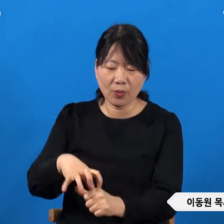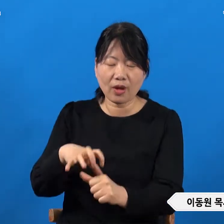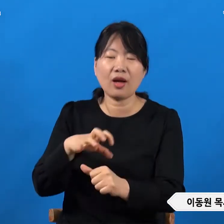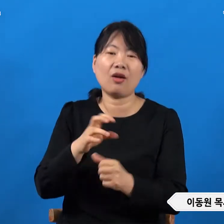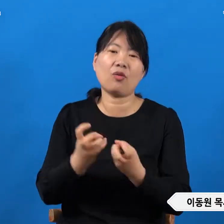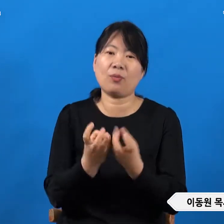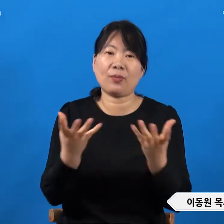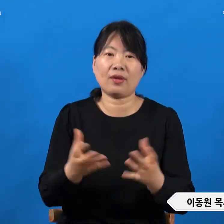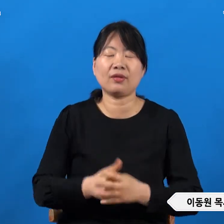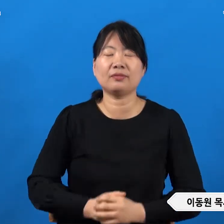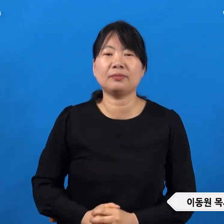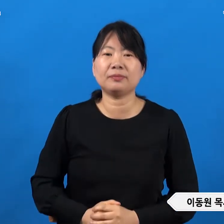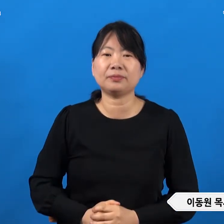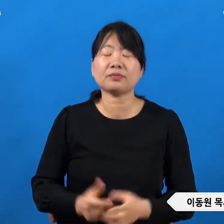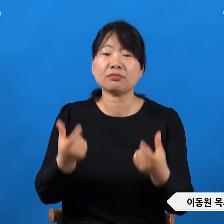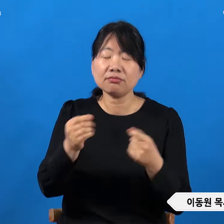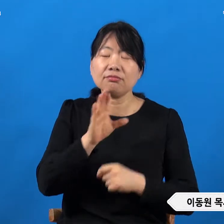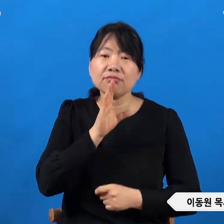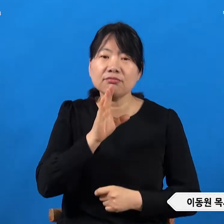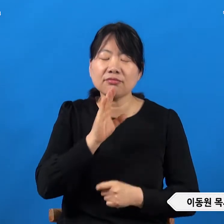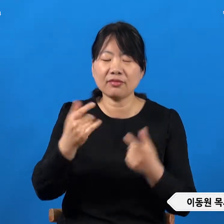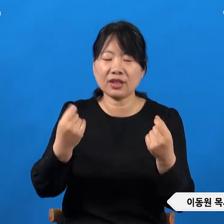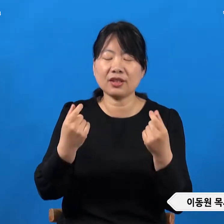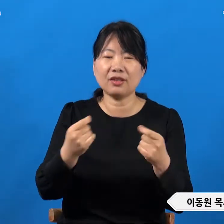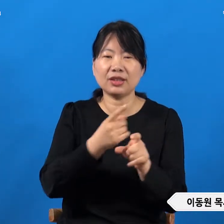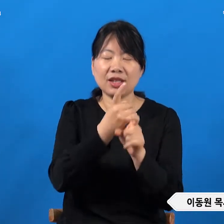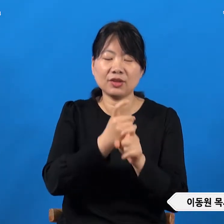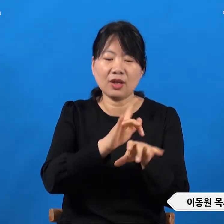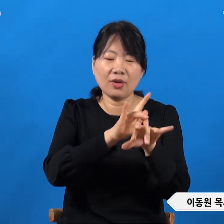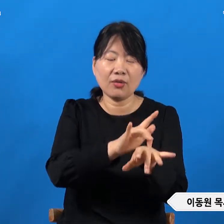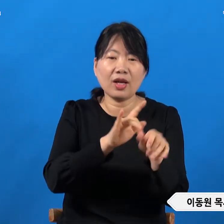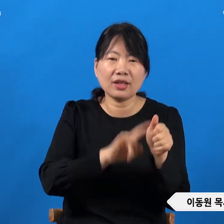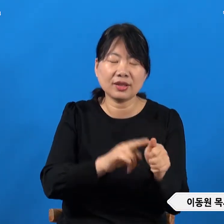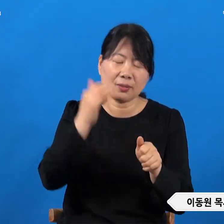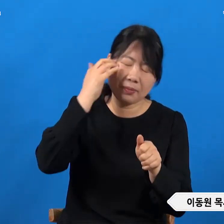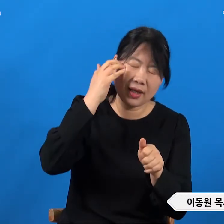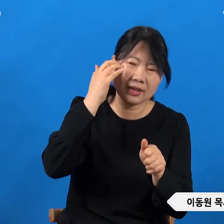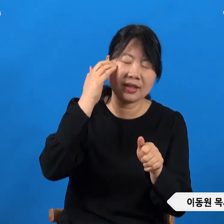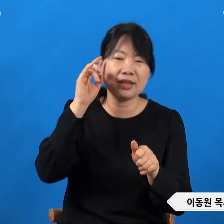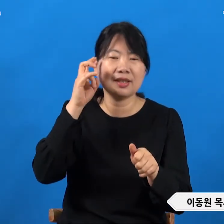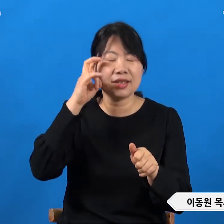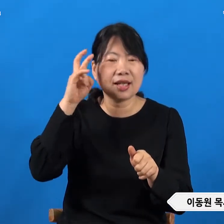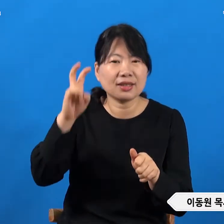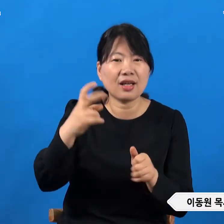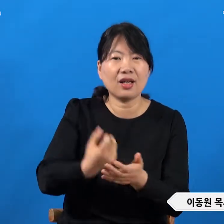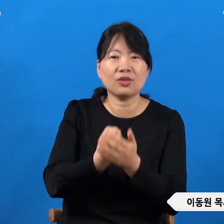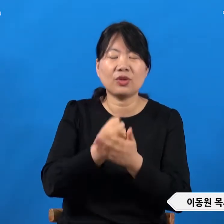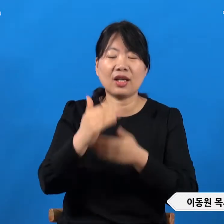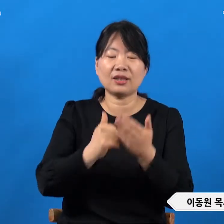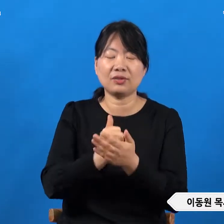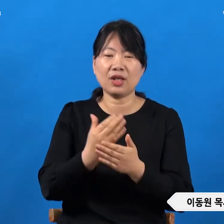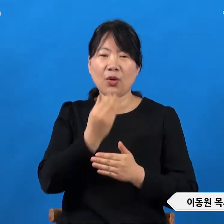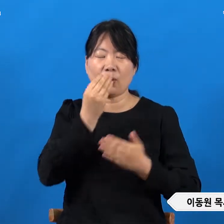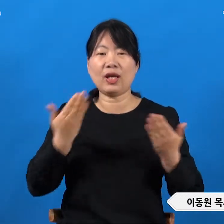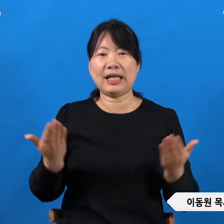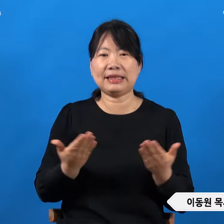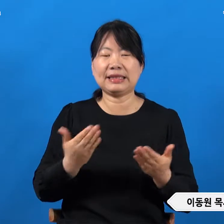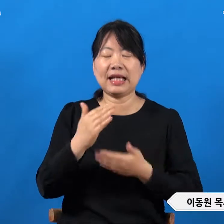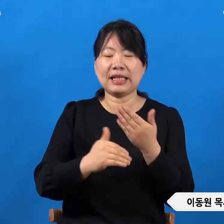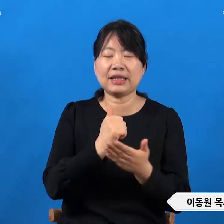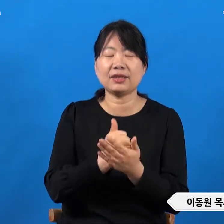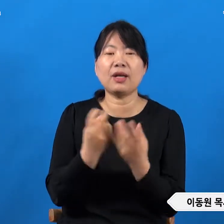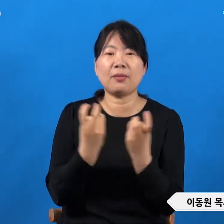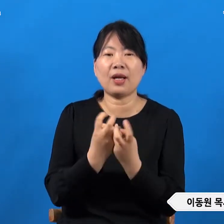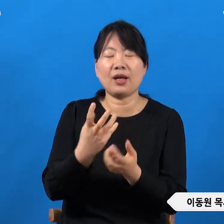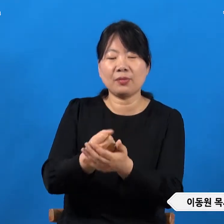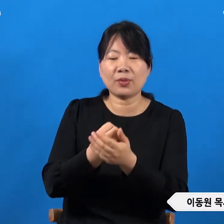빠져들어갈 수가 있어요. 그렇습니다. 이런 대적 마귀의 방해를 예상하고 하나님의 거룩한 일을